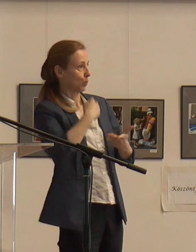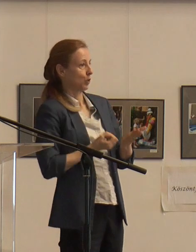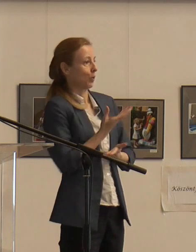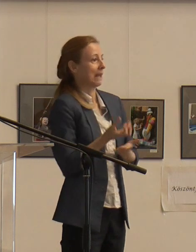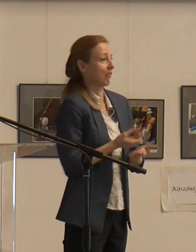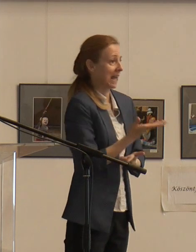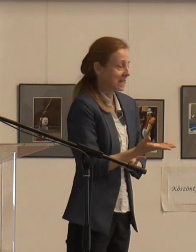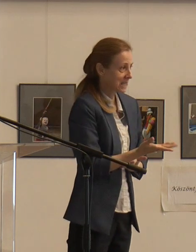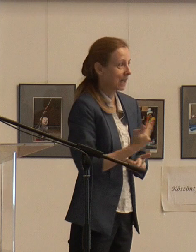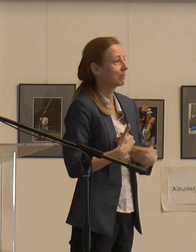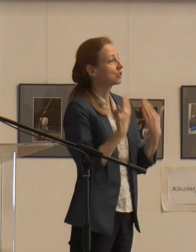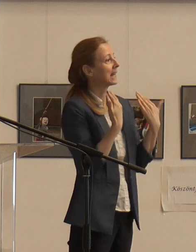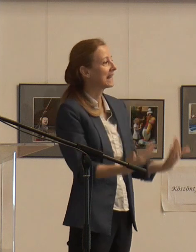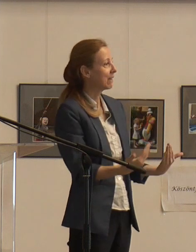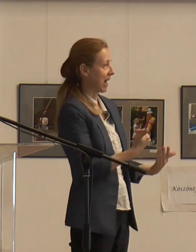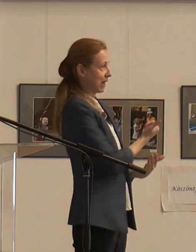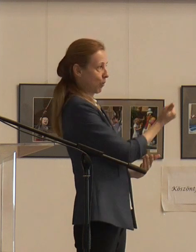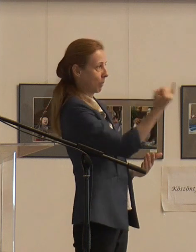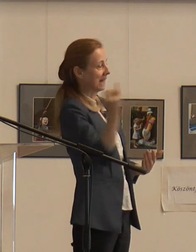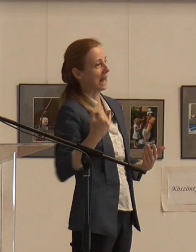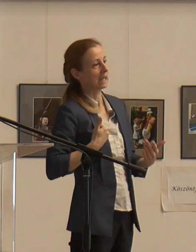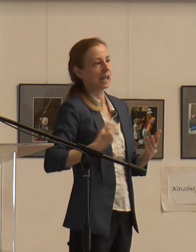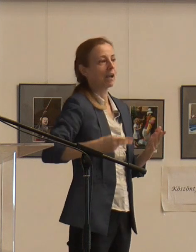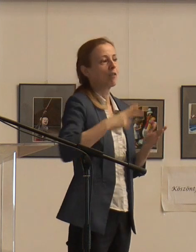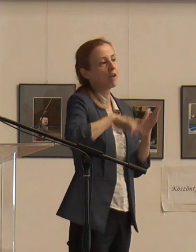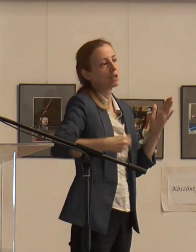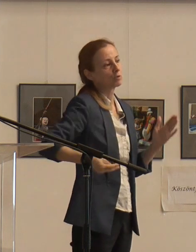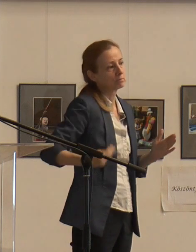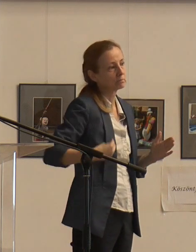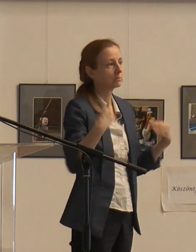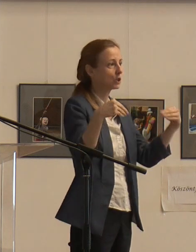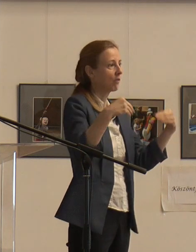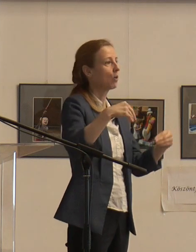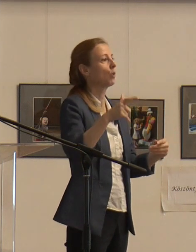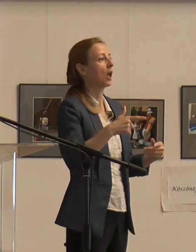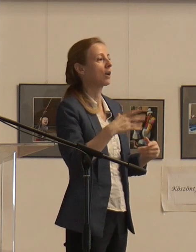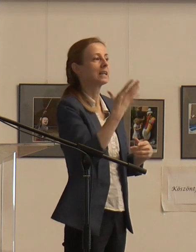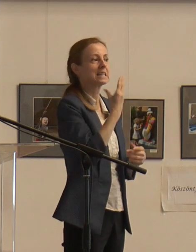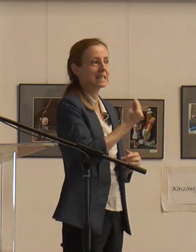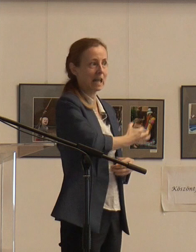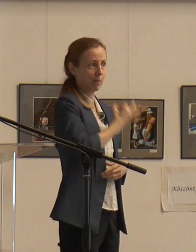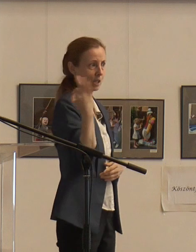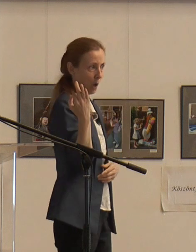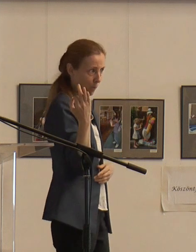Én kívánok minden versenyzőnek, vagyis hát szavalónak, versmondónak nagyon szép napot,